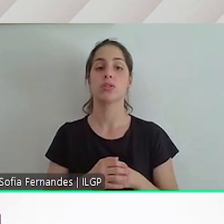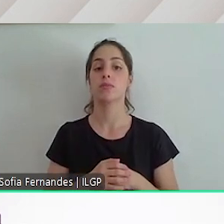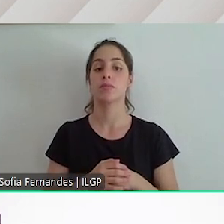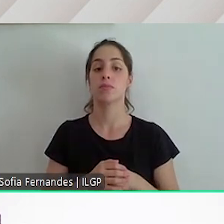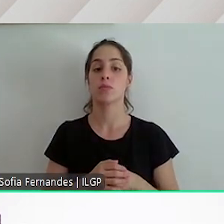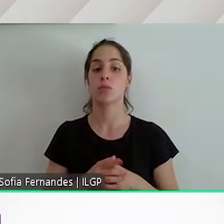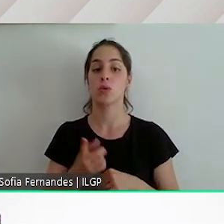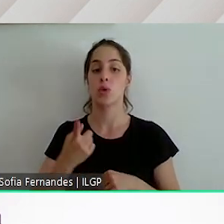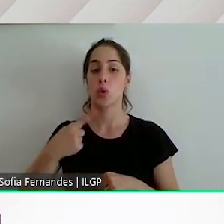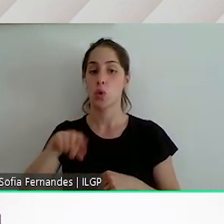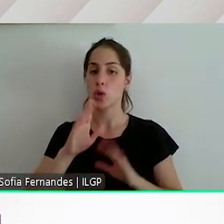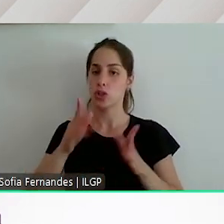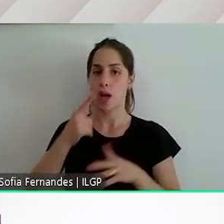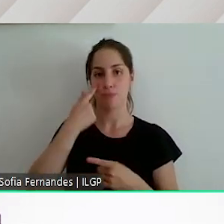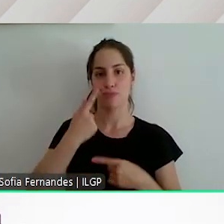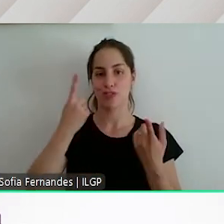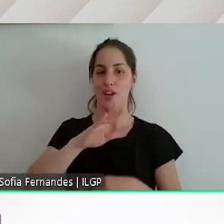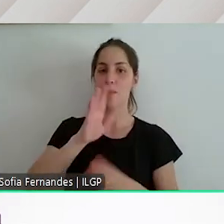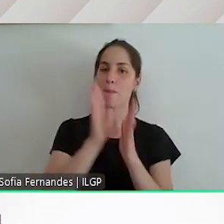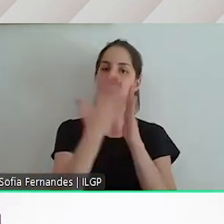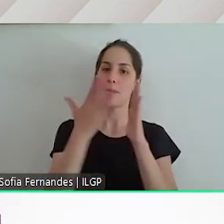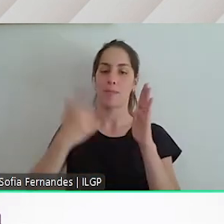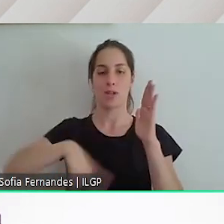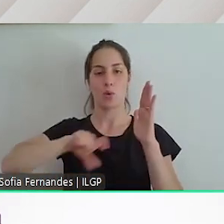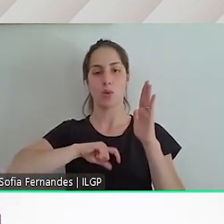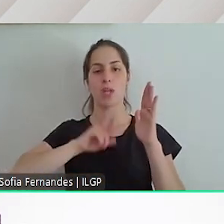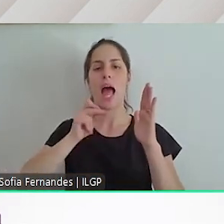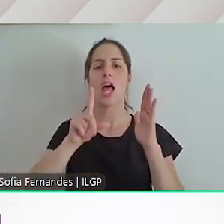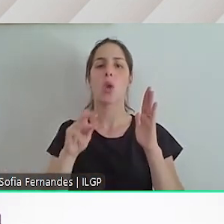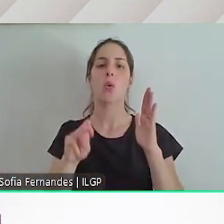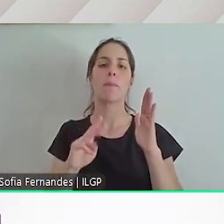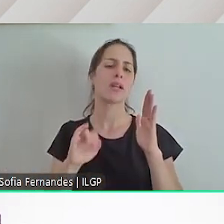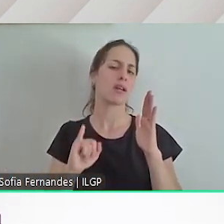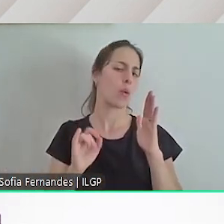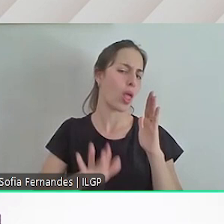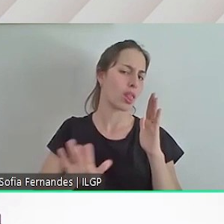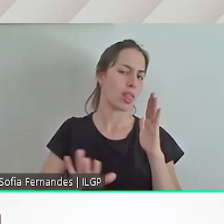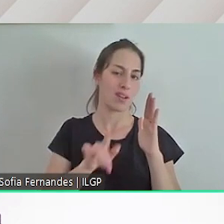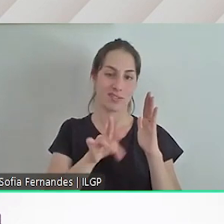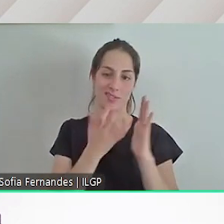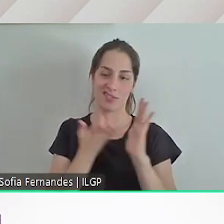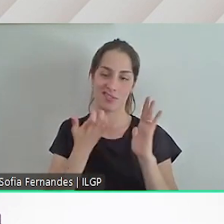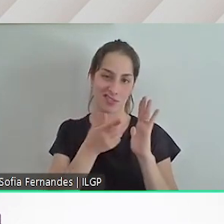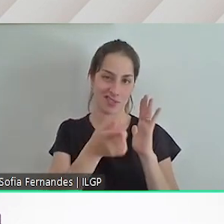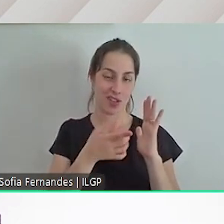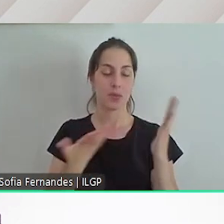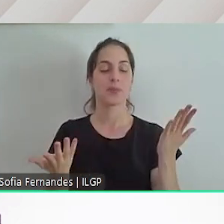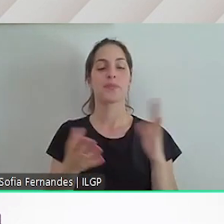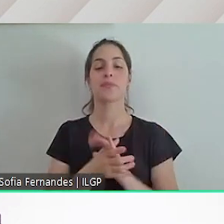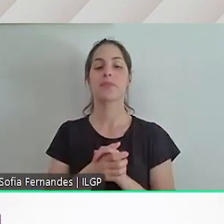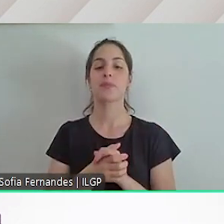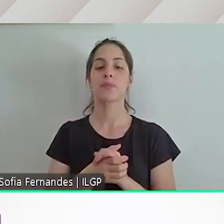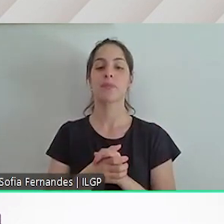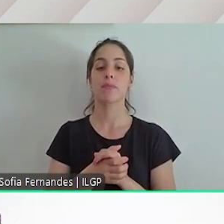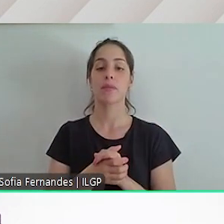alguns alumni pelo mundo. Este é o nosso mapa que destaca os nossos alumni, por onde andam os nossos alumni,